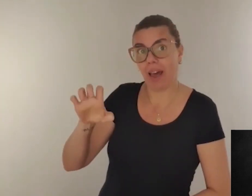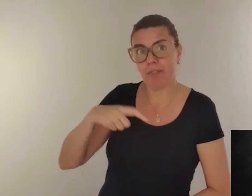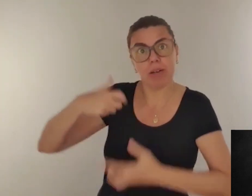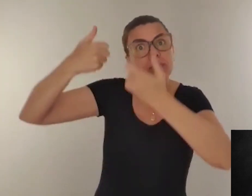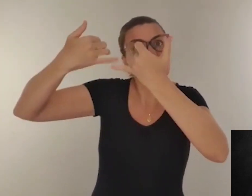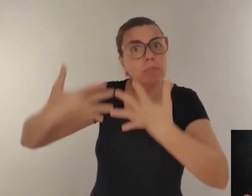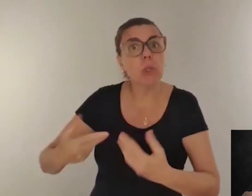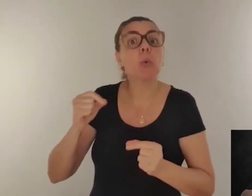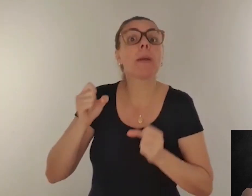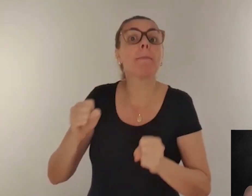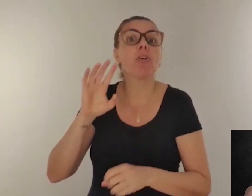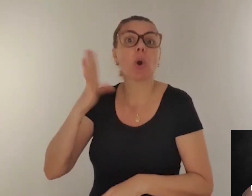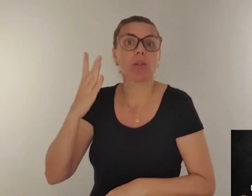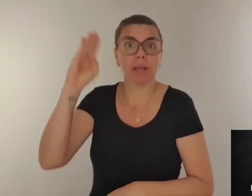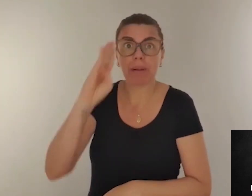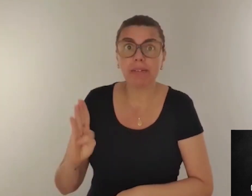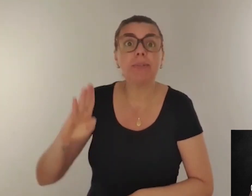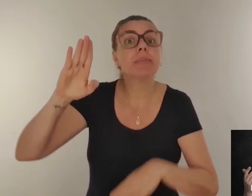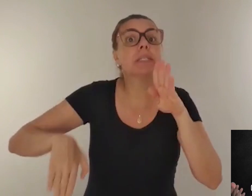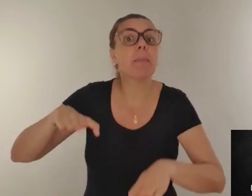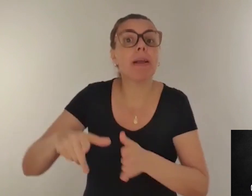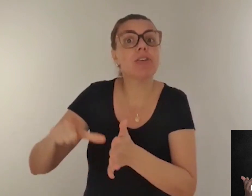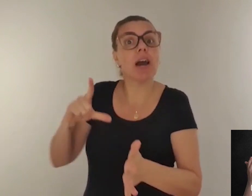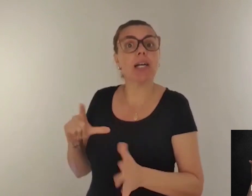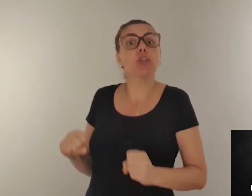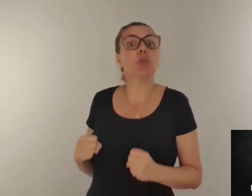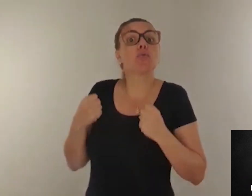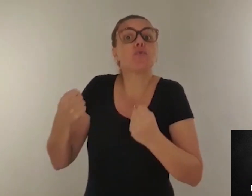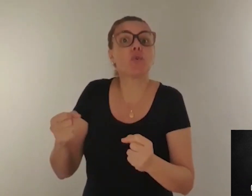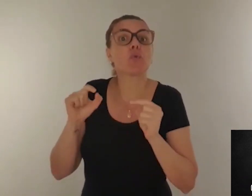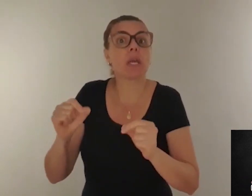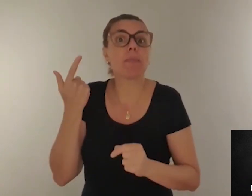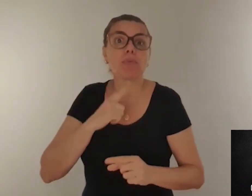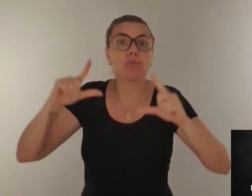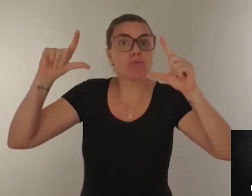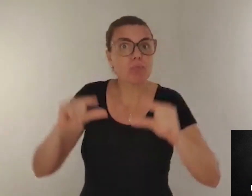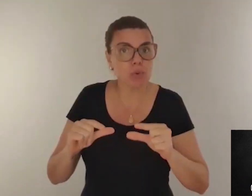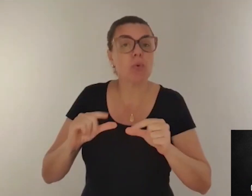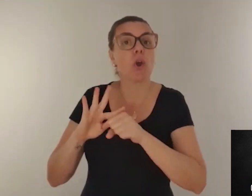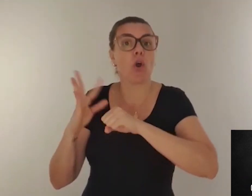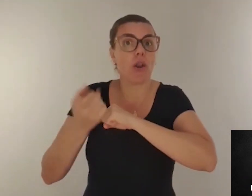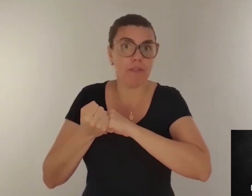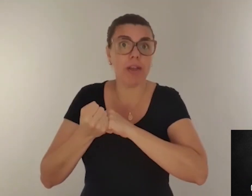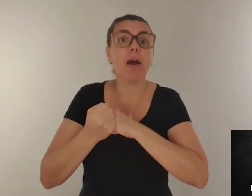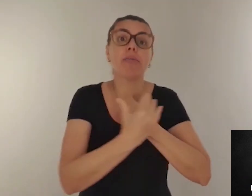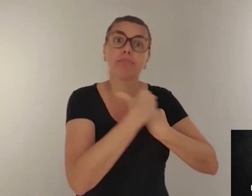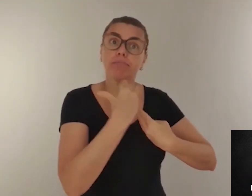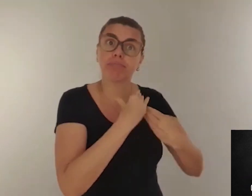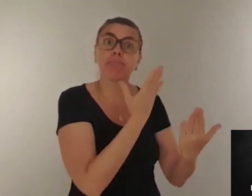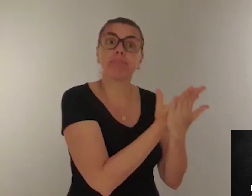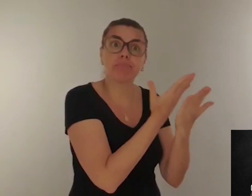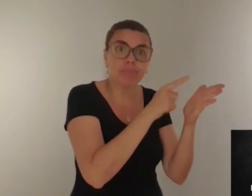live onde eu explico e descrevo os cenários que a gente podia ter no Brasil, dependendo do esforço que a gente fizesse para suprimir o coronavírus,